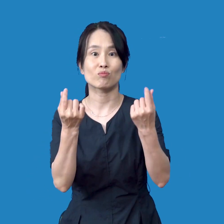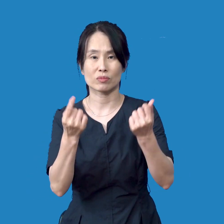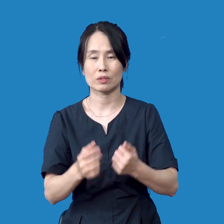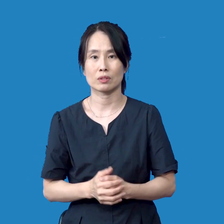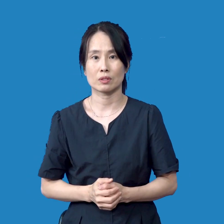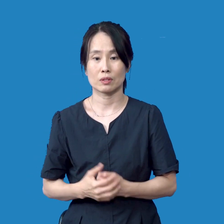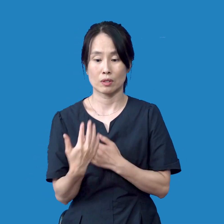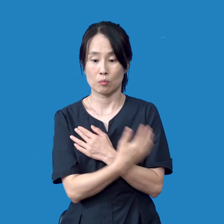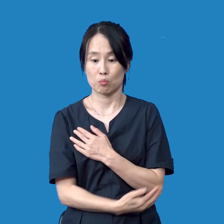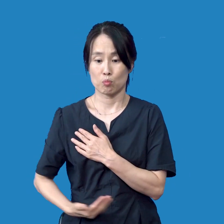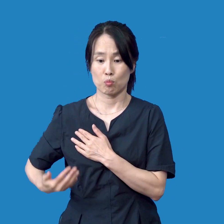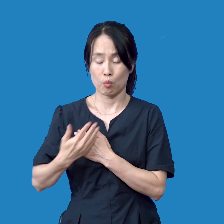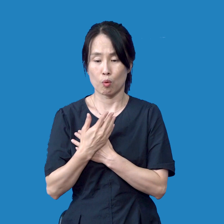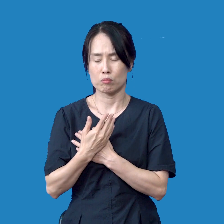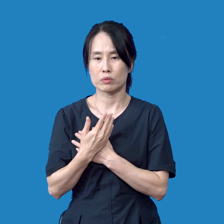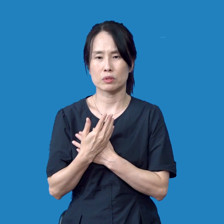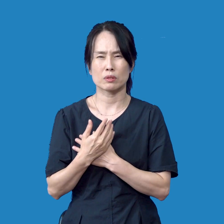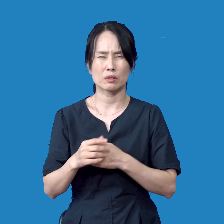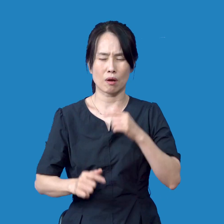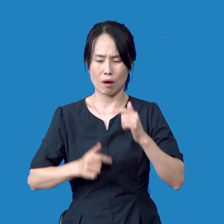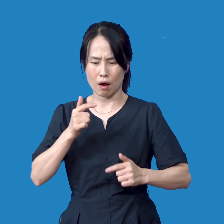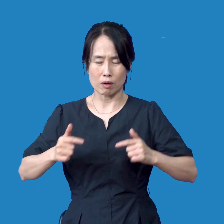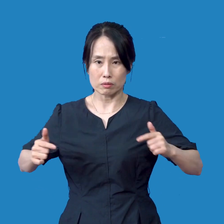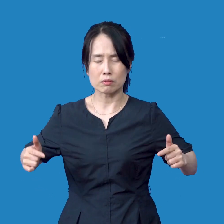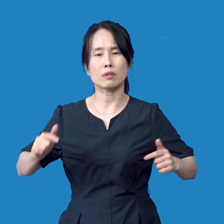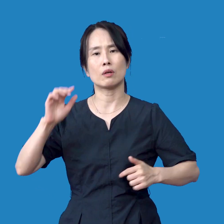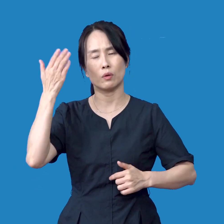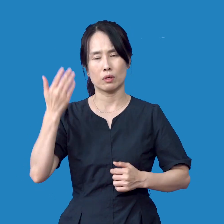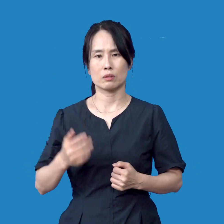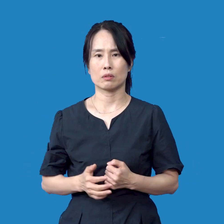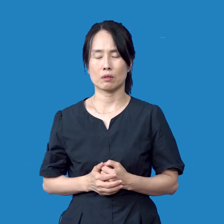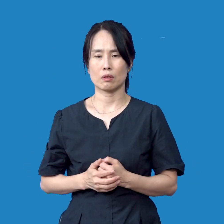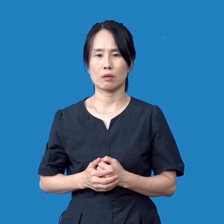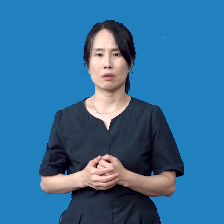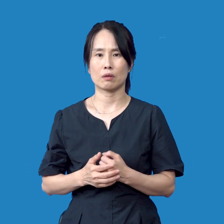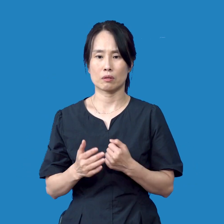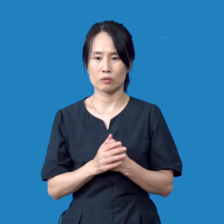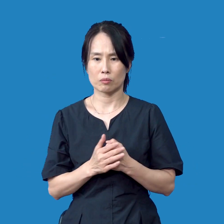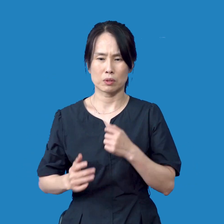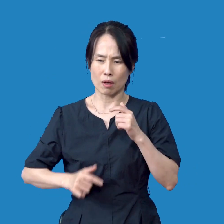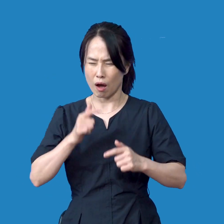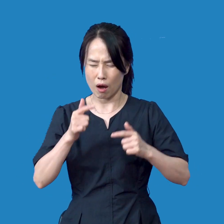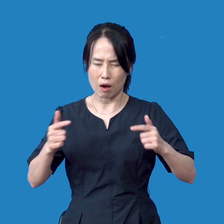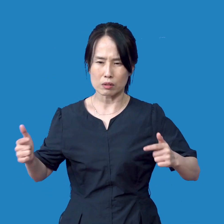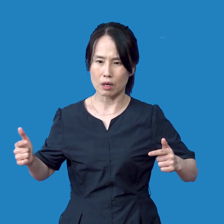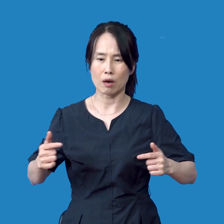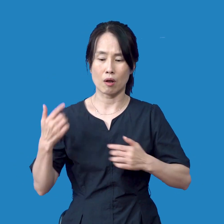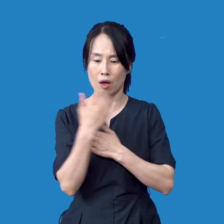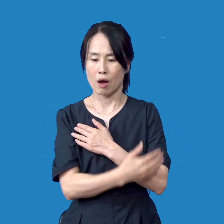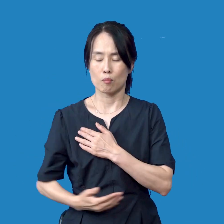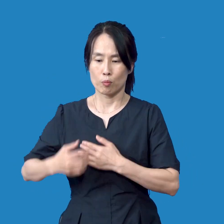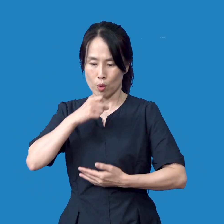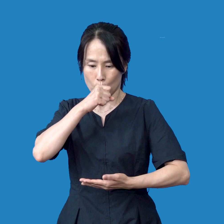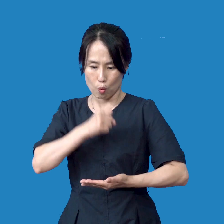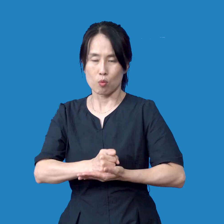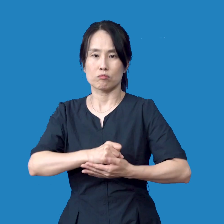몸의 기관들은 다 달라야 합니다. 그래야 몸이 정상적으로 작동을 할 수가 있습니다.